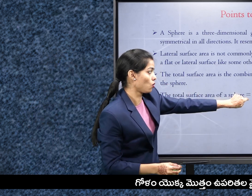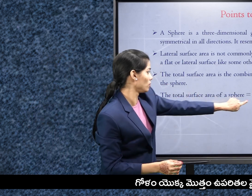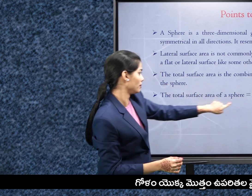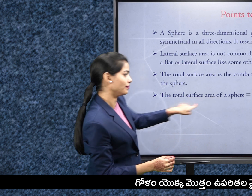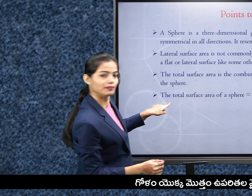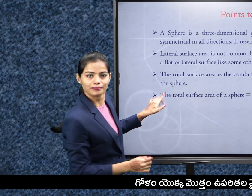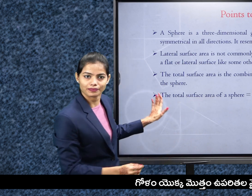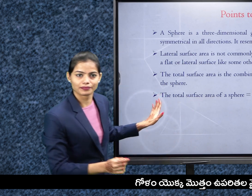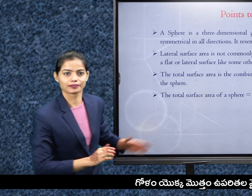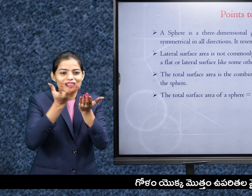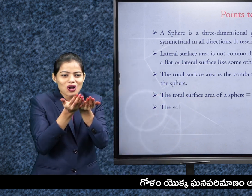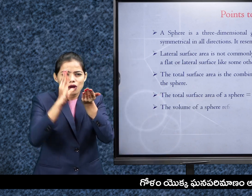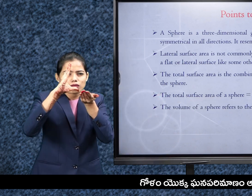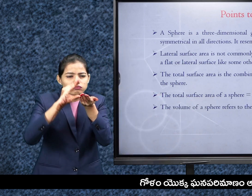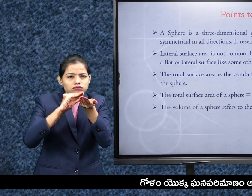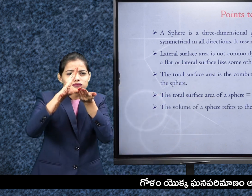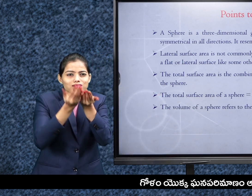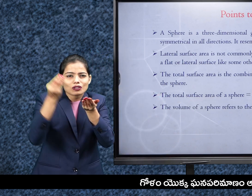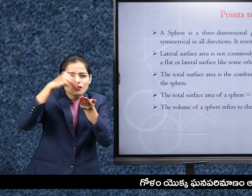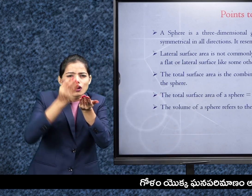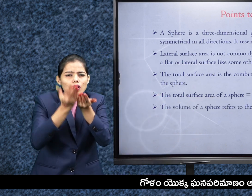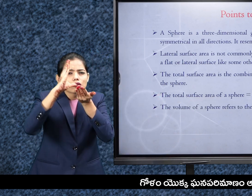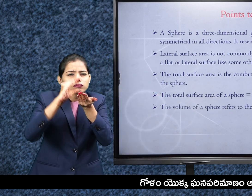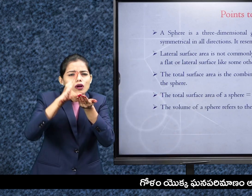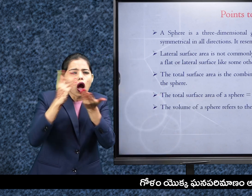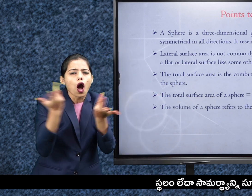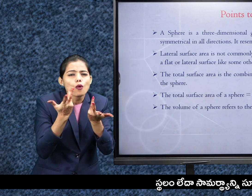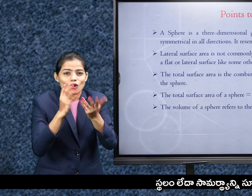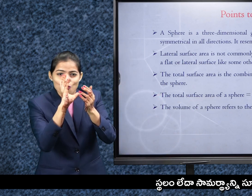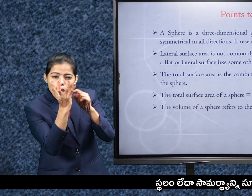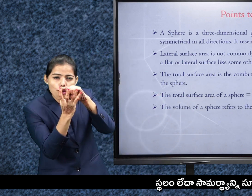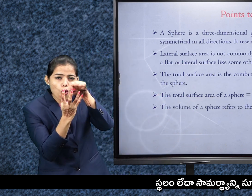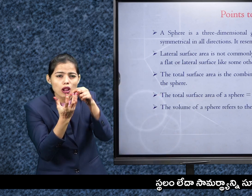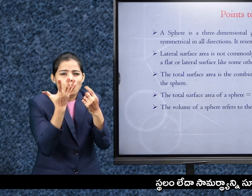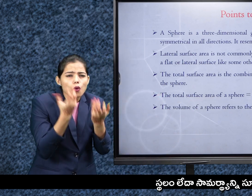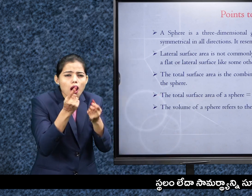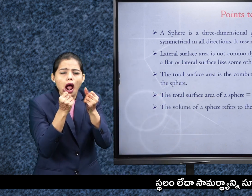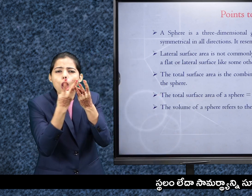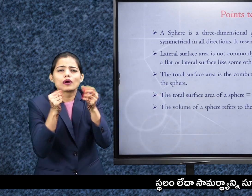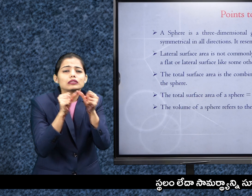4πr². గోళం యొక్క ఘనపరిమాణం ఆకారంలో ఉన్న స్థలం లేదా సామర్థ్యాన్ని సూచిస్తుంది.